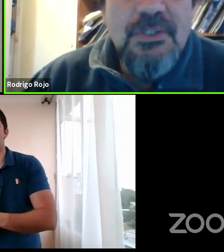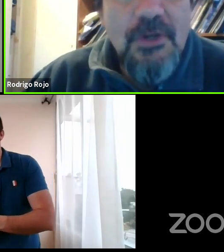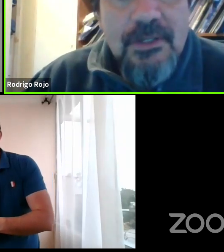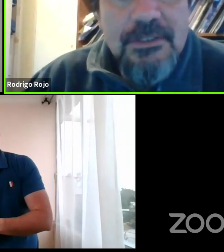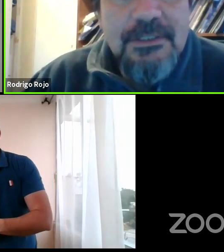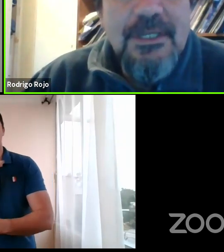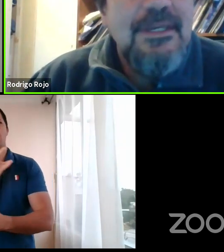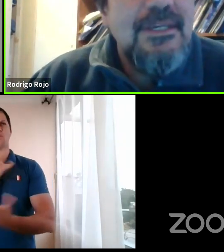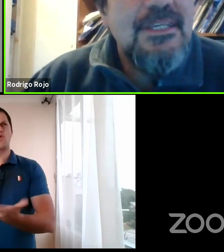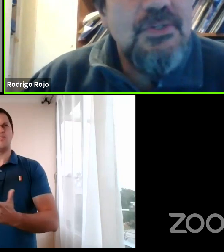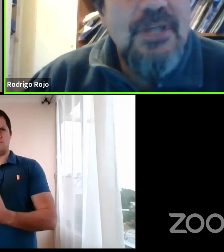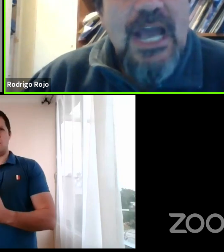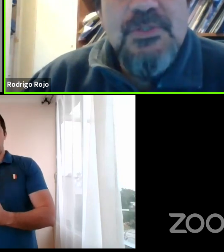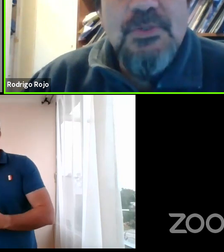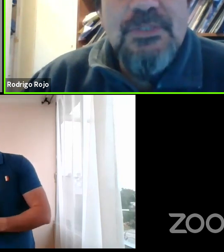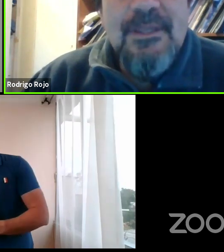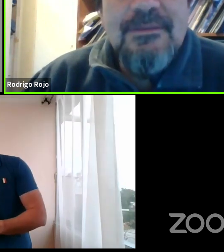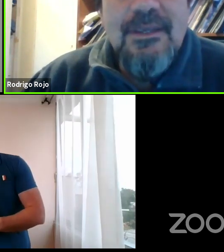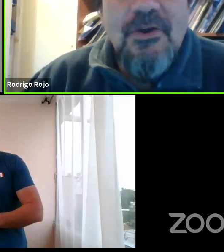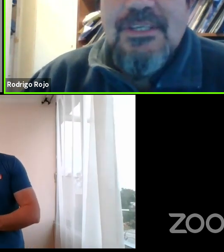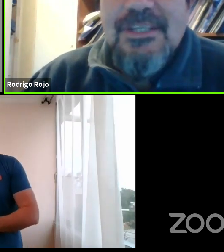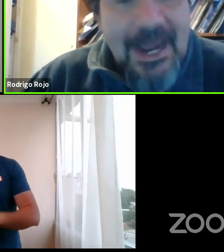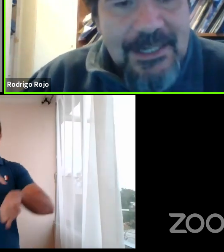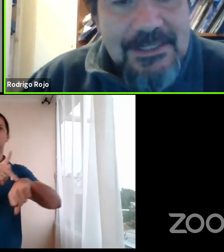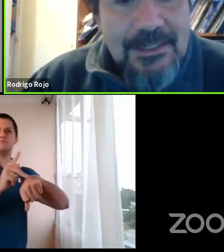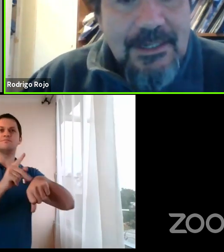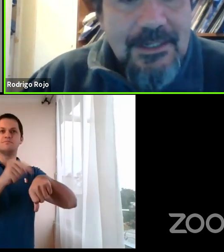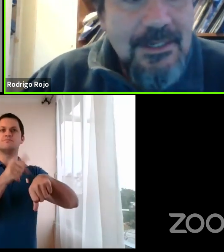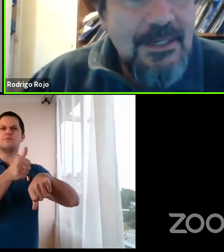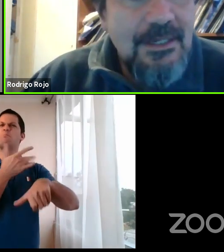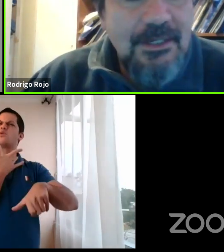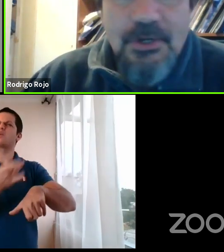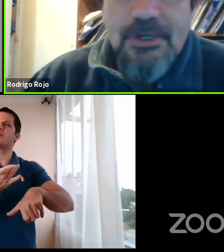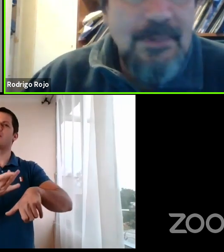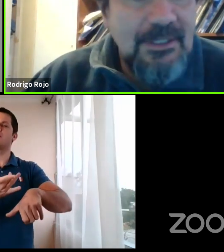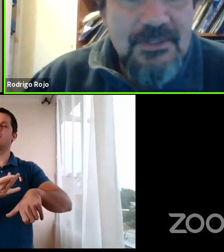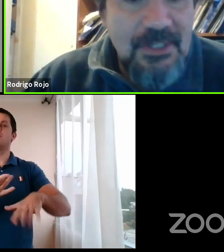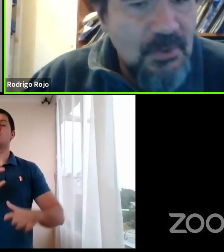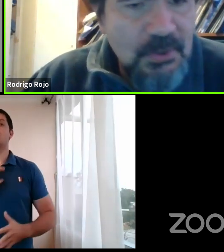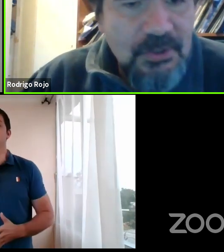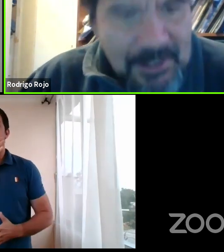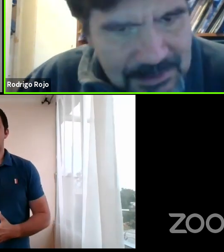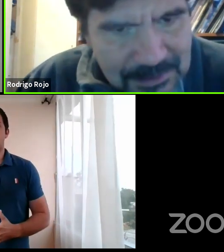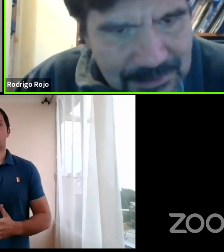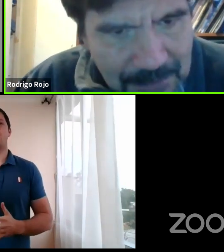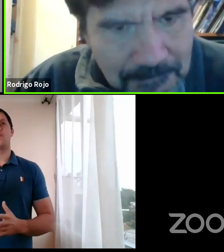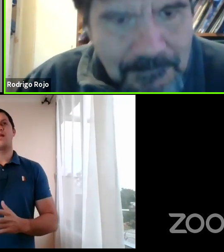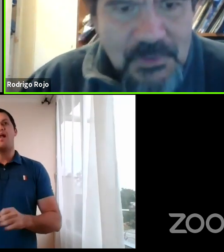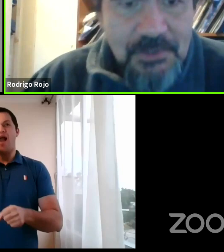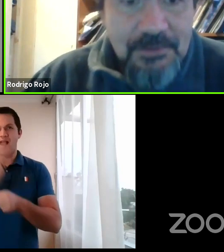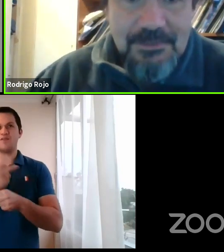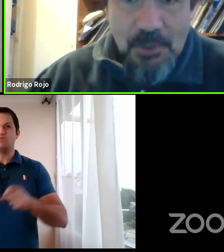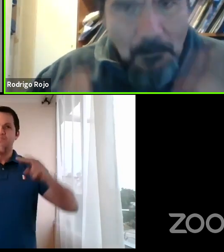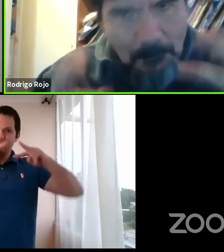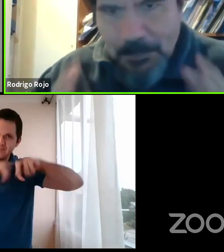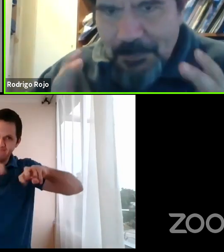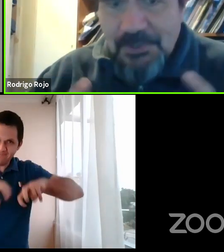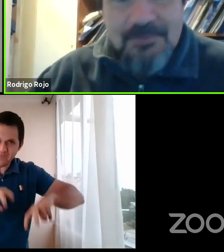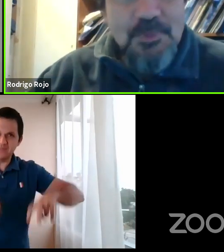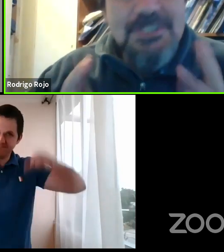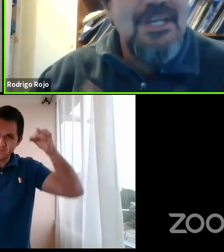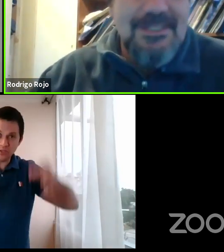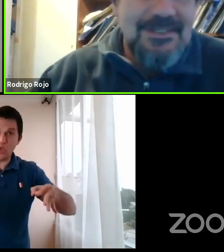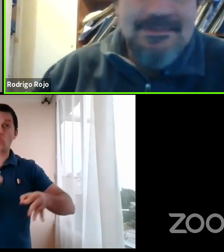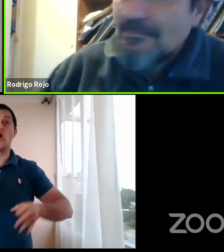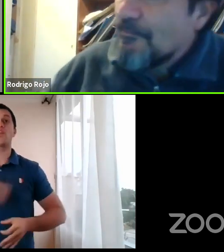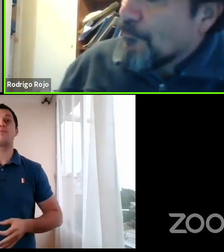hechos históricos que son absolutamente originales y no repetidos en ningún otro país. ¿Ya?